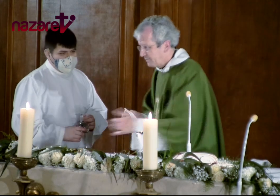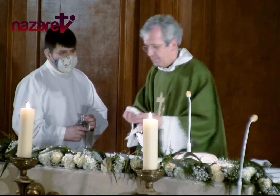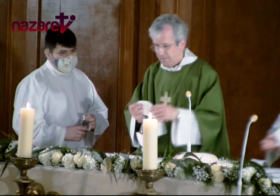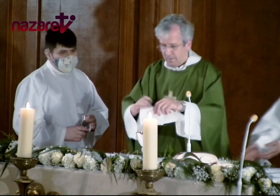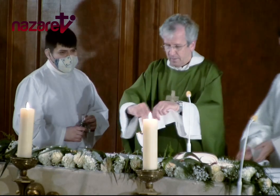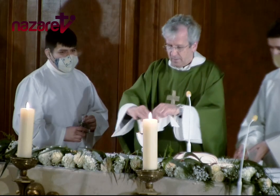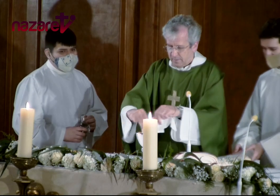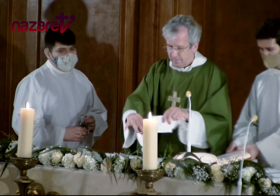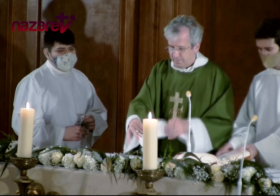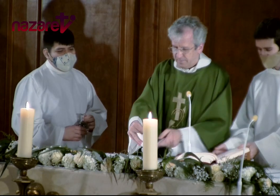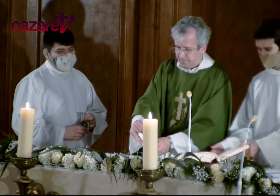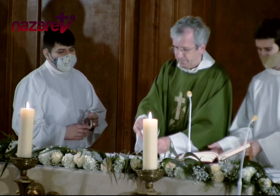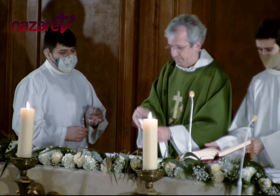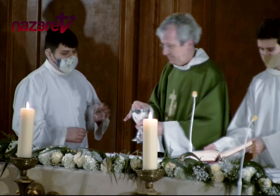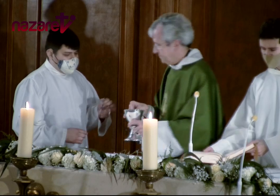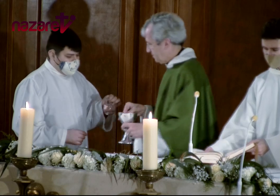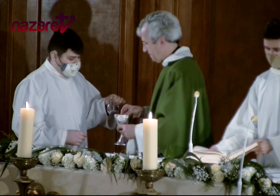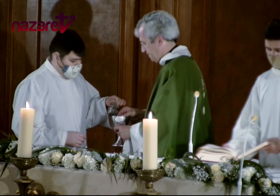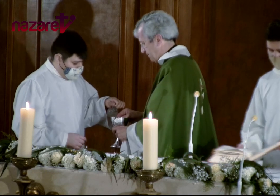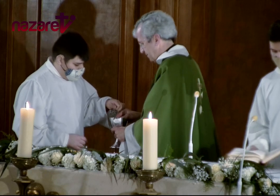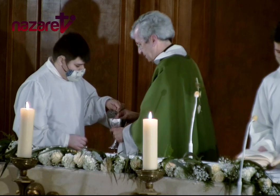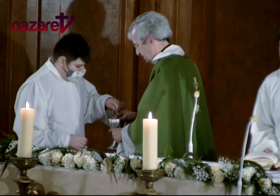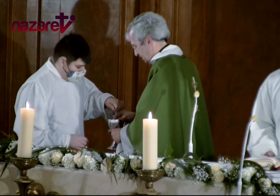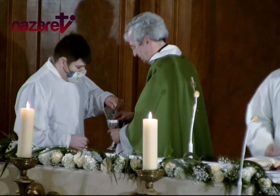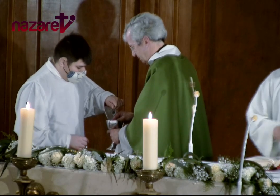todo el mundo de su marido